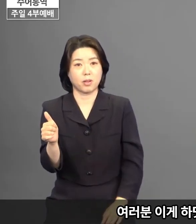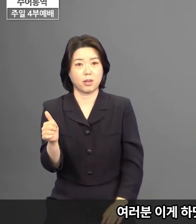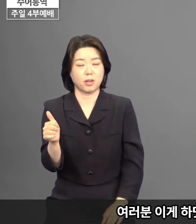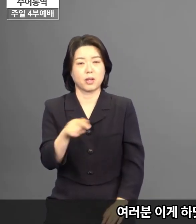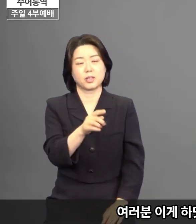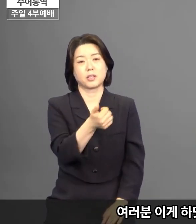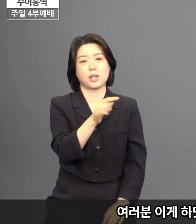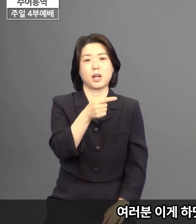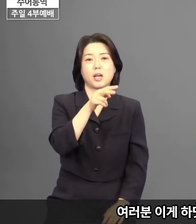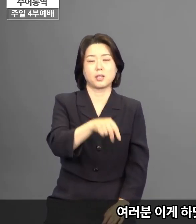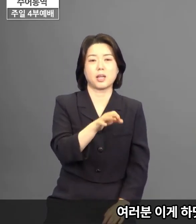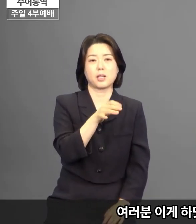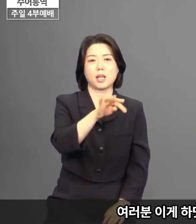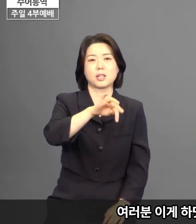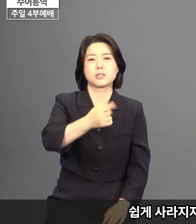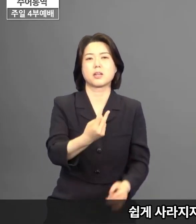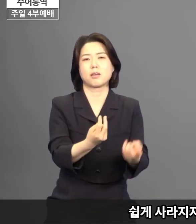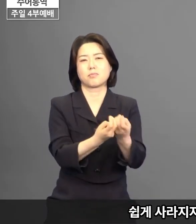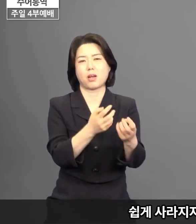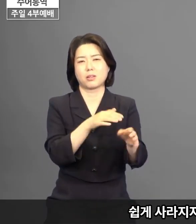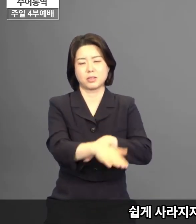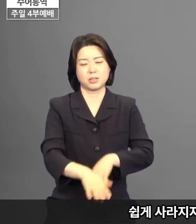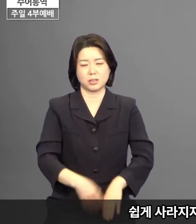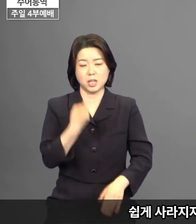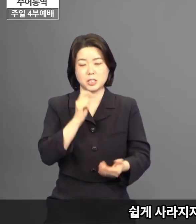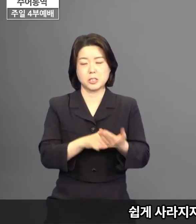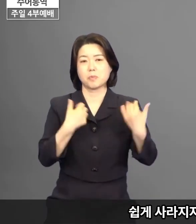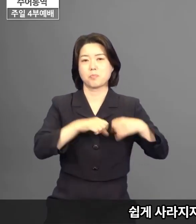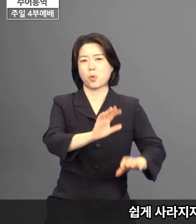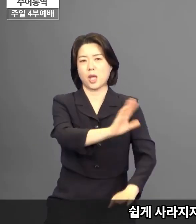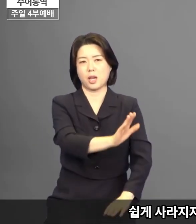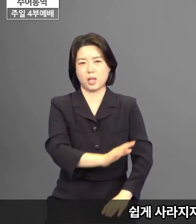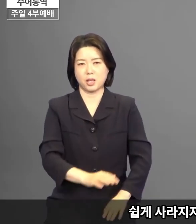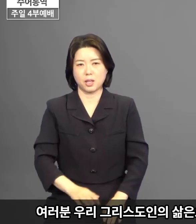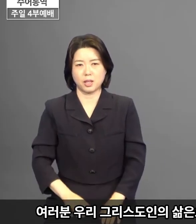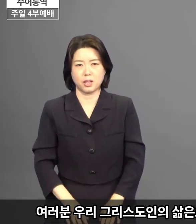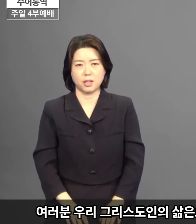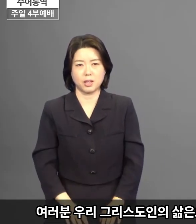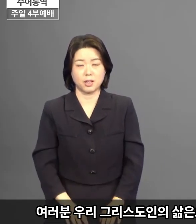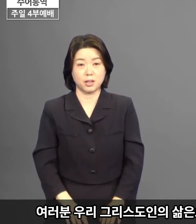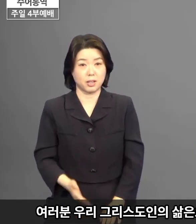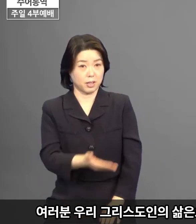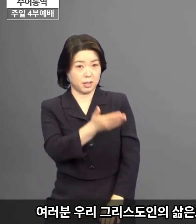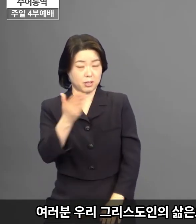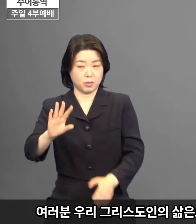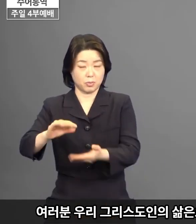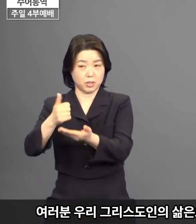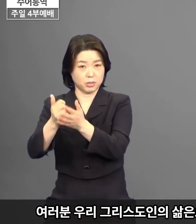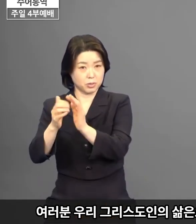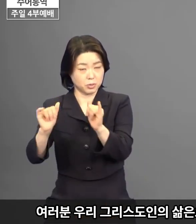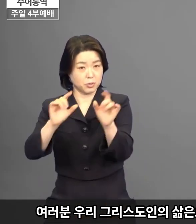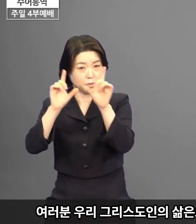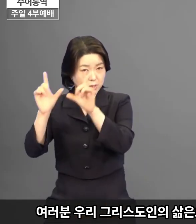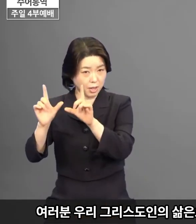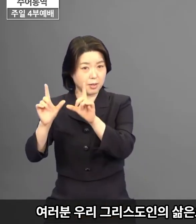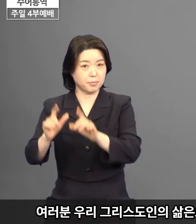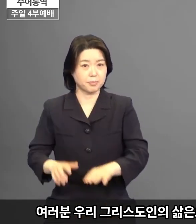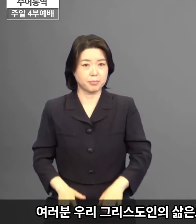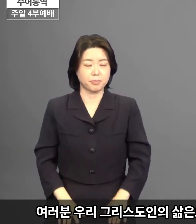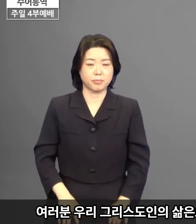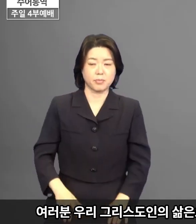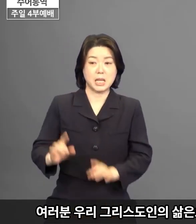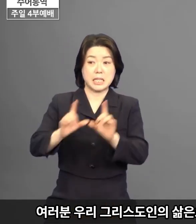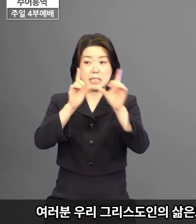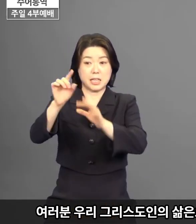이게 하닷 에셀의 방식이에요. 쉽게 사라지지 않는다는 거예요. 여러분, 우리 그리스도인의 삶은요, 삶이